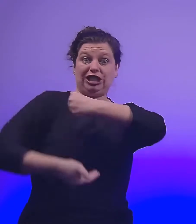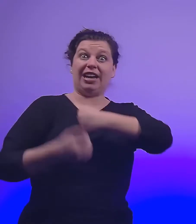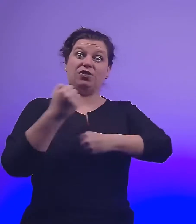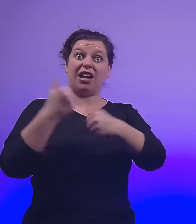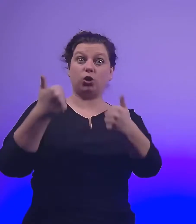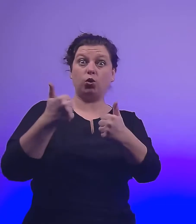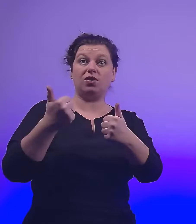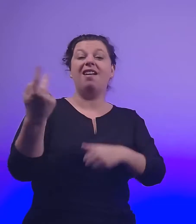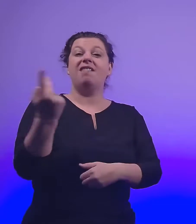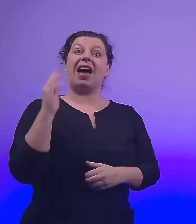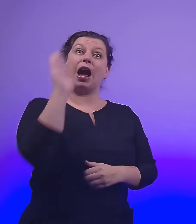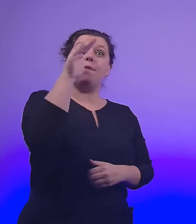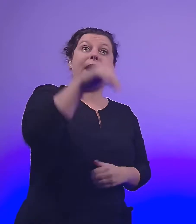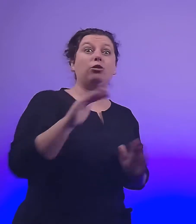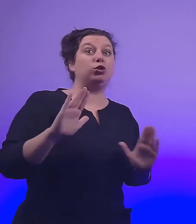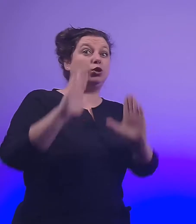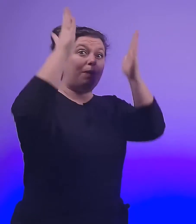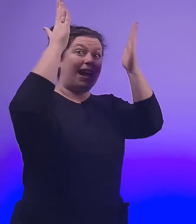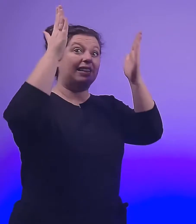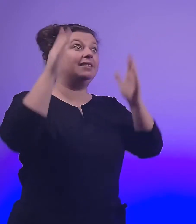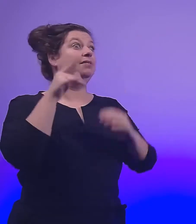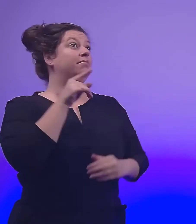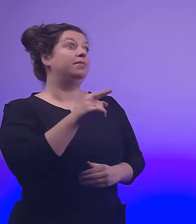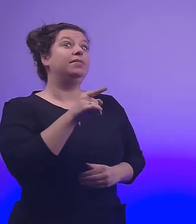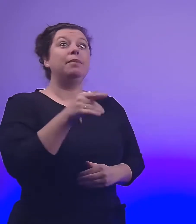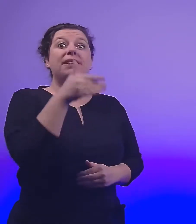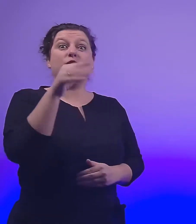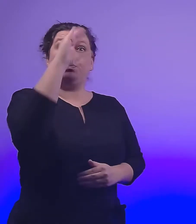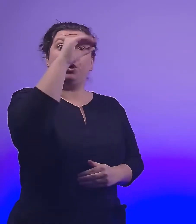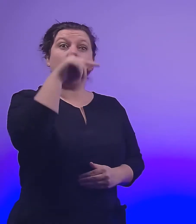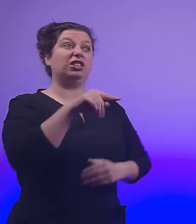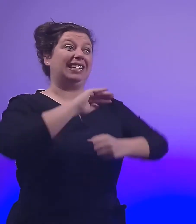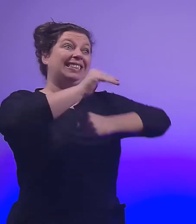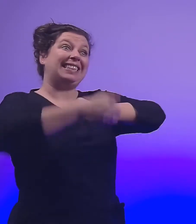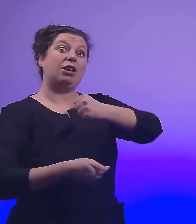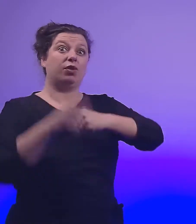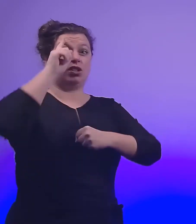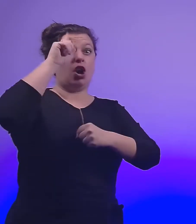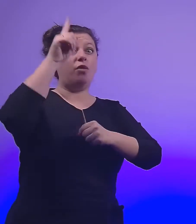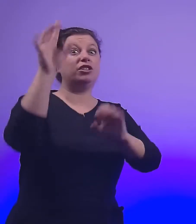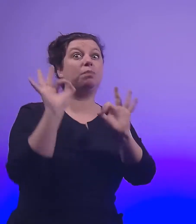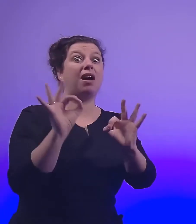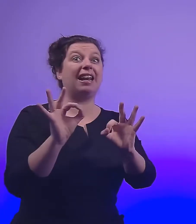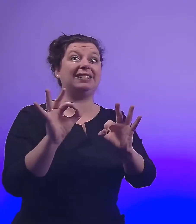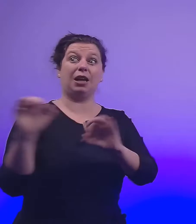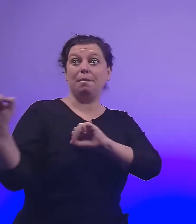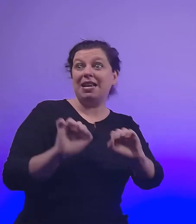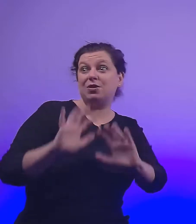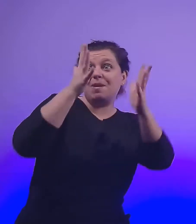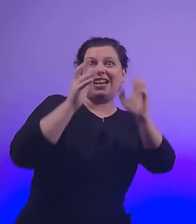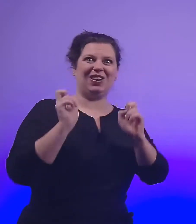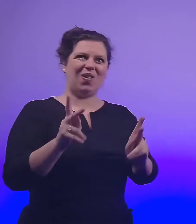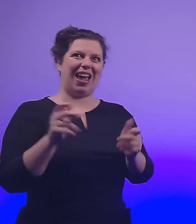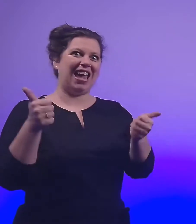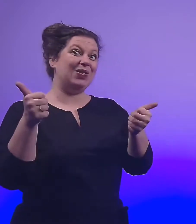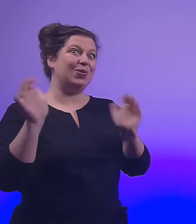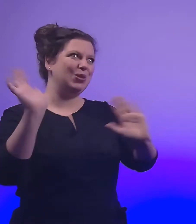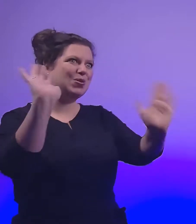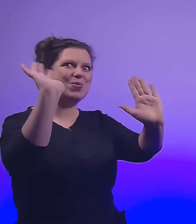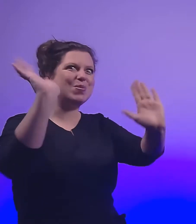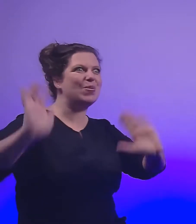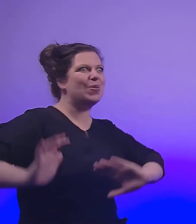over het schild van het geloof. Want dat is eigenlijk het allerbelangrijkste. Ga je meespelen? Ja, vind ik heel leuk, Olly. Oké. Okay. Yes. Doei.